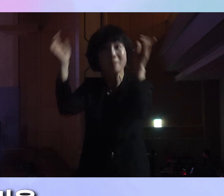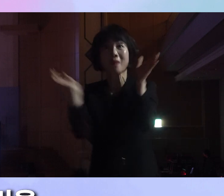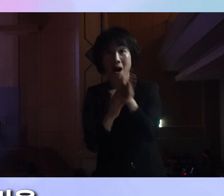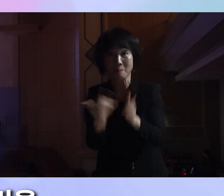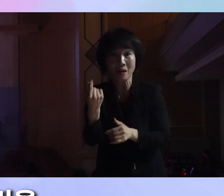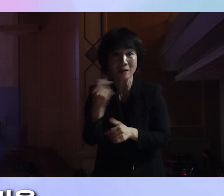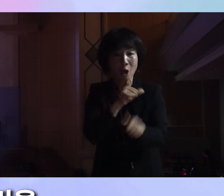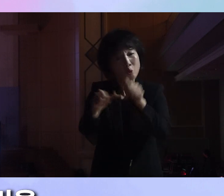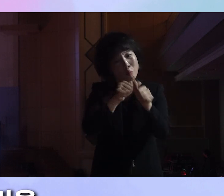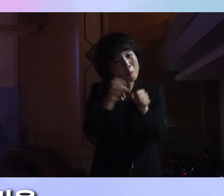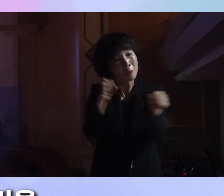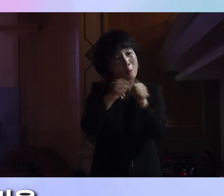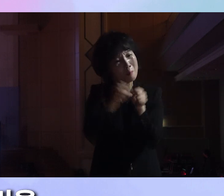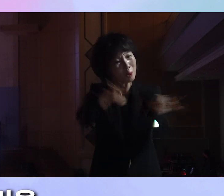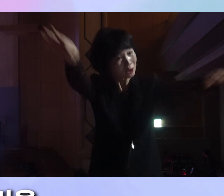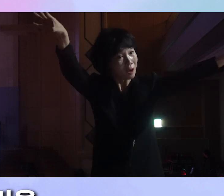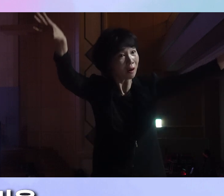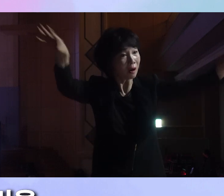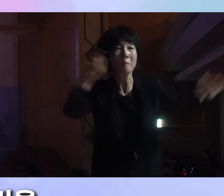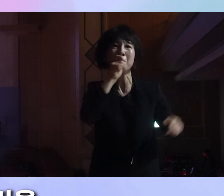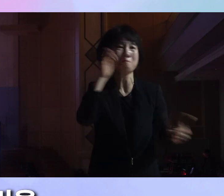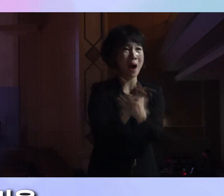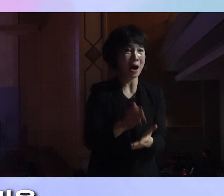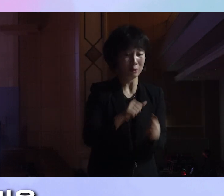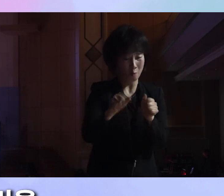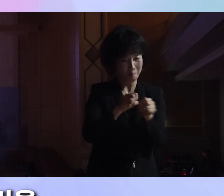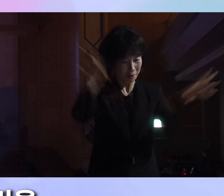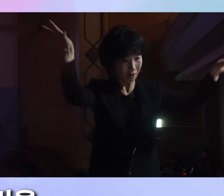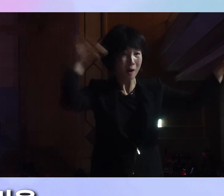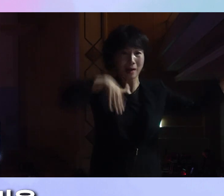살아났단 이 복음을 말이야.